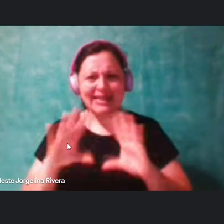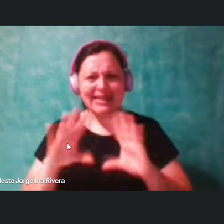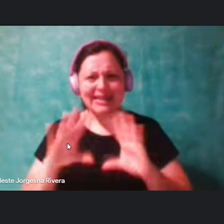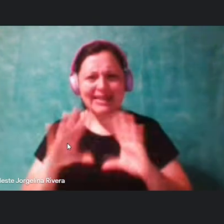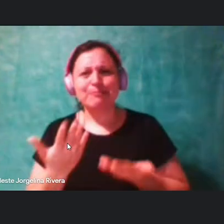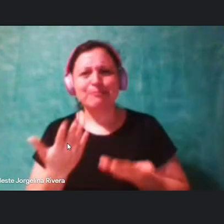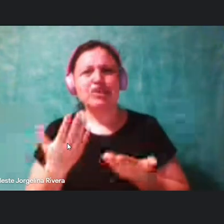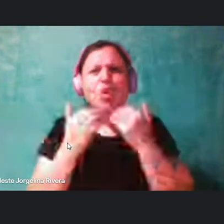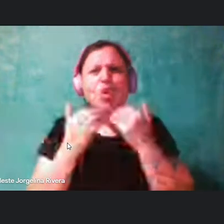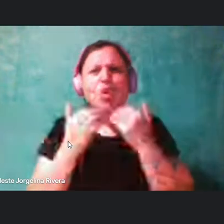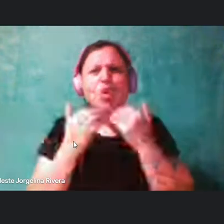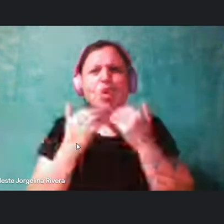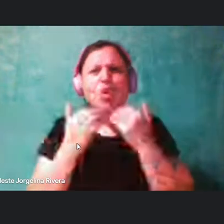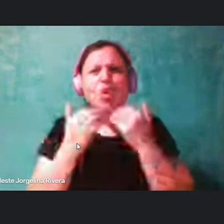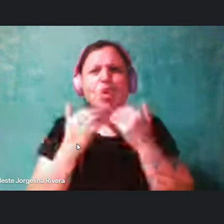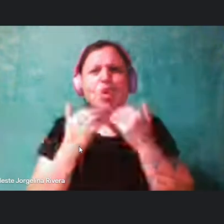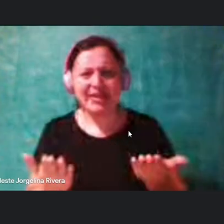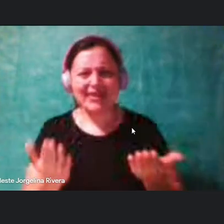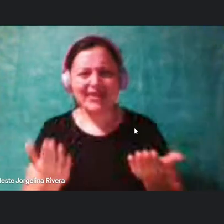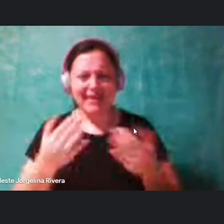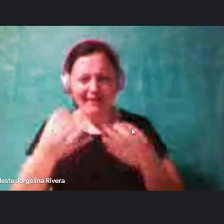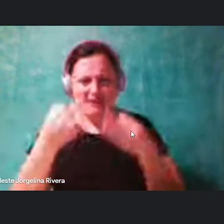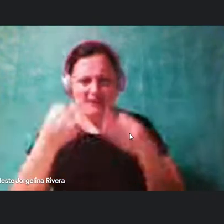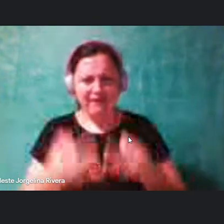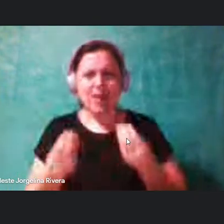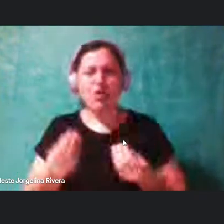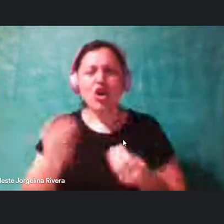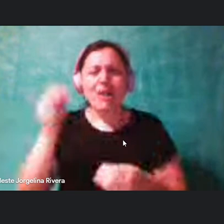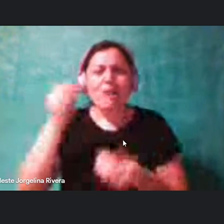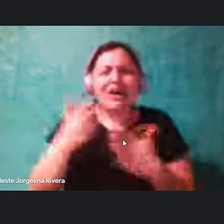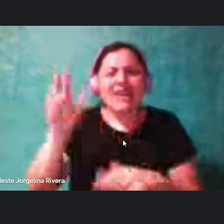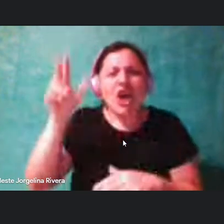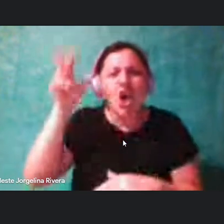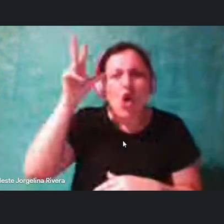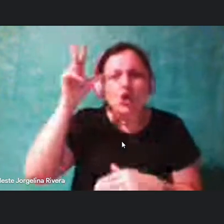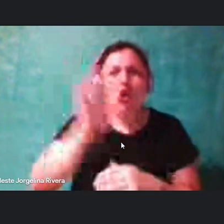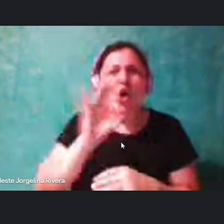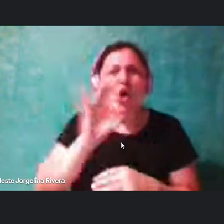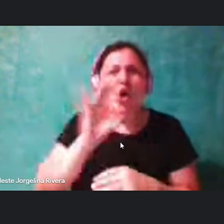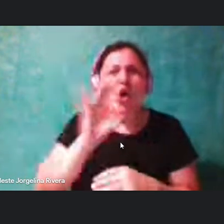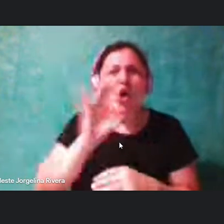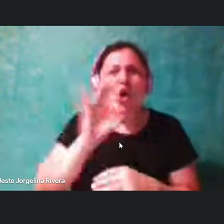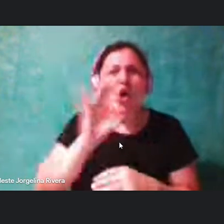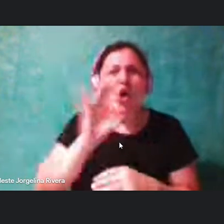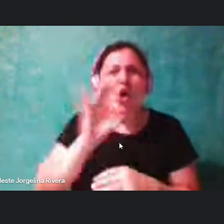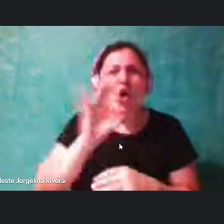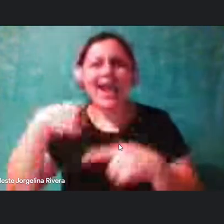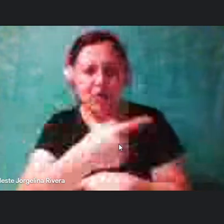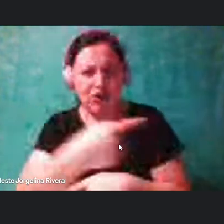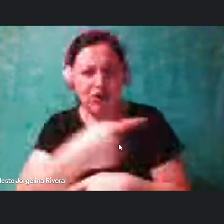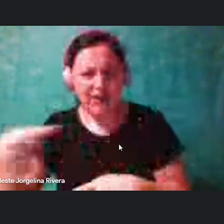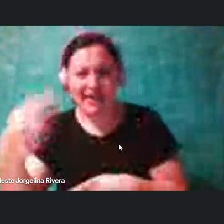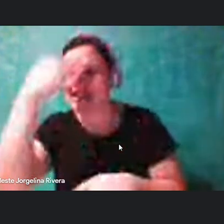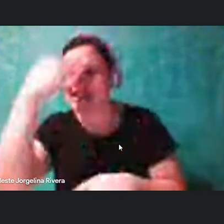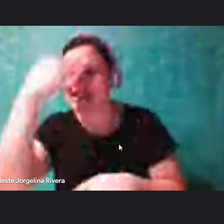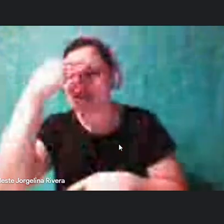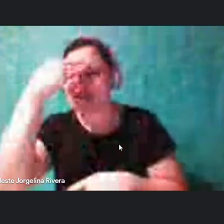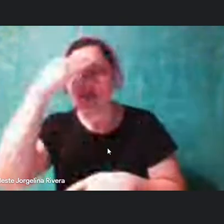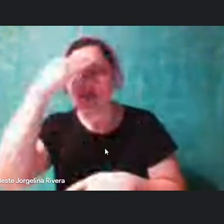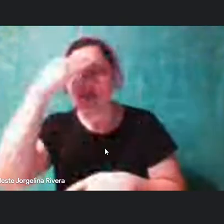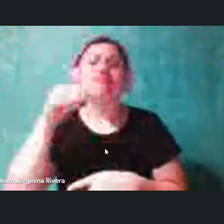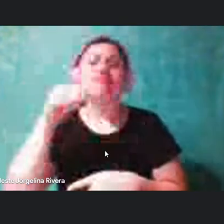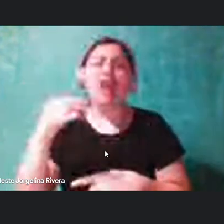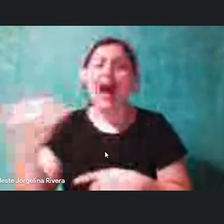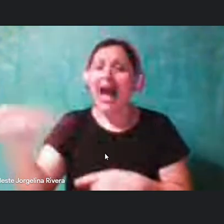teníamos finales, o la otra semana. Todavía no nos dieron ese calendario de cuándo empiezan las clases. Ya les voy a